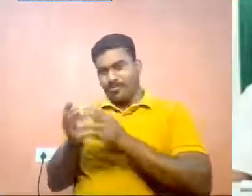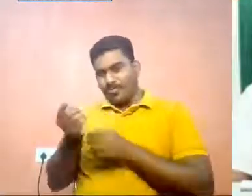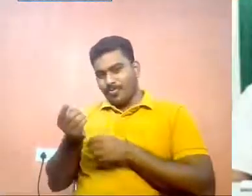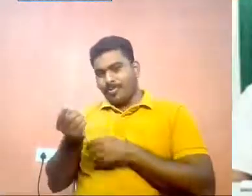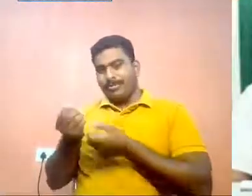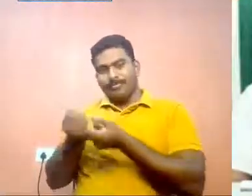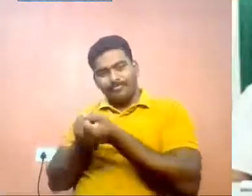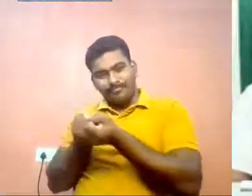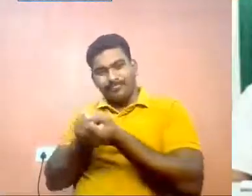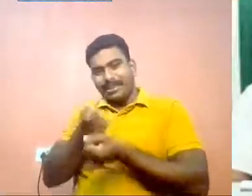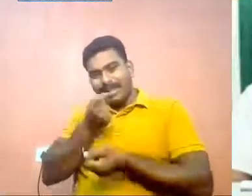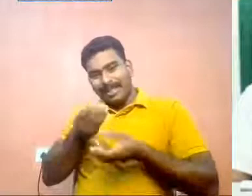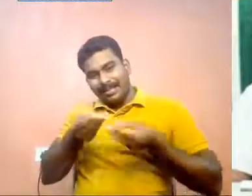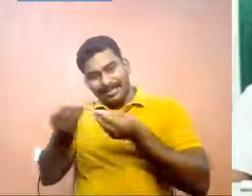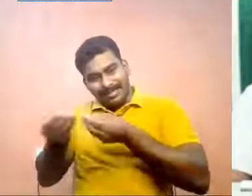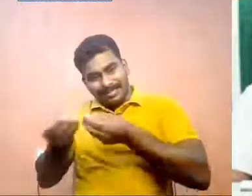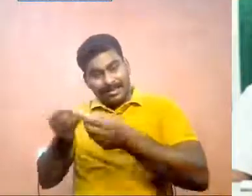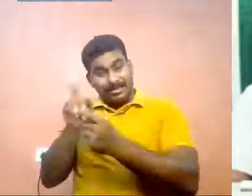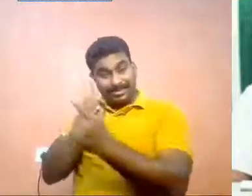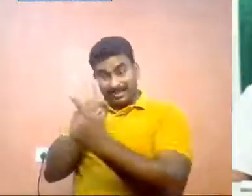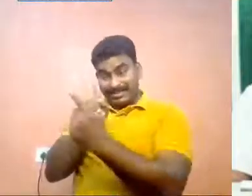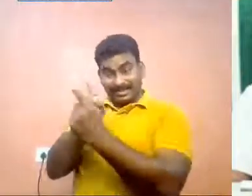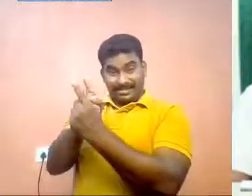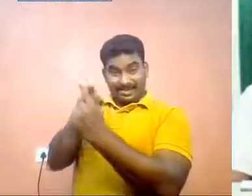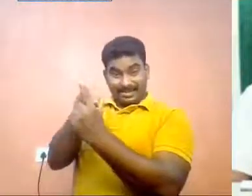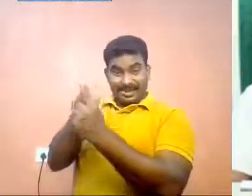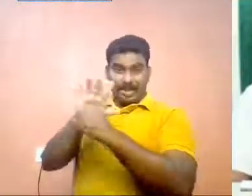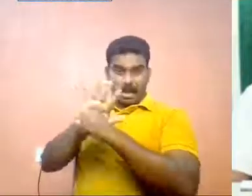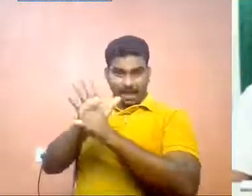എല്ലാ വിഭാഗത്തിലും പെട്ട ആരോഗ്യ പ്രവർത്തകർ,